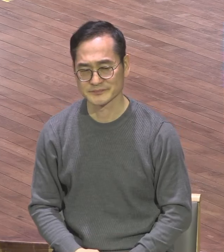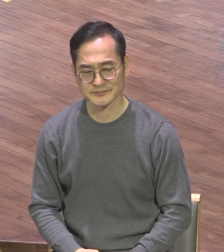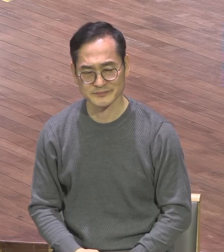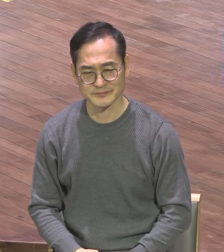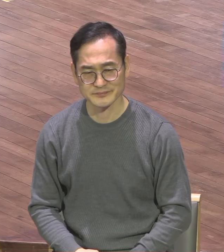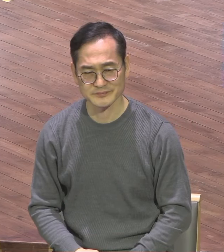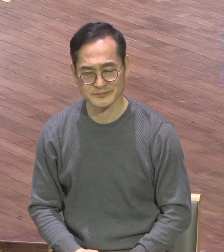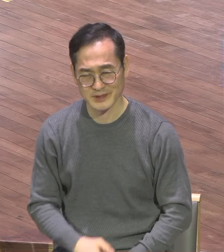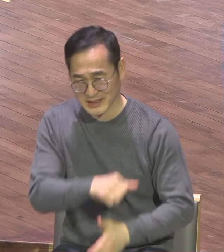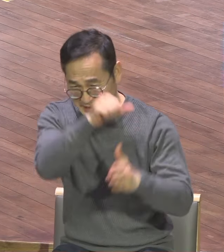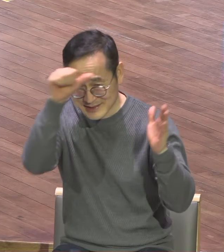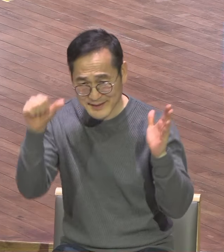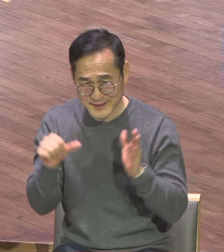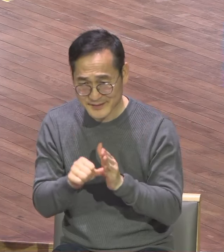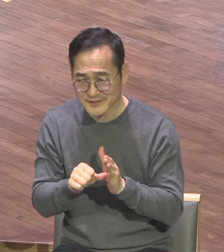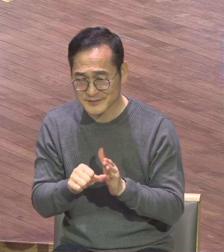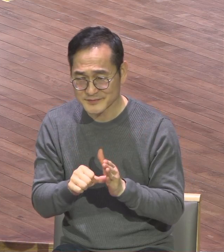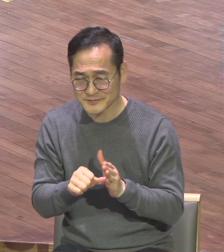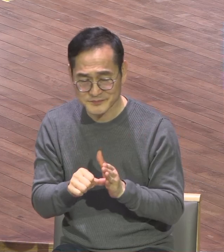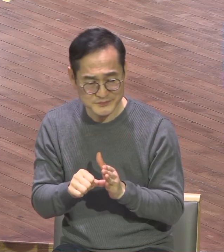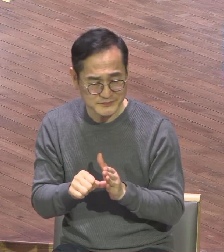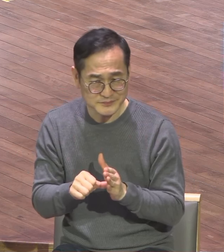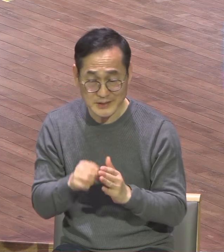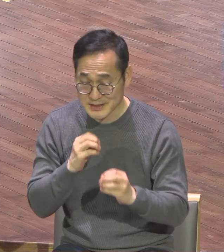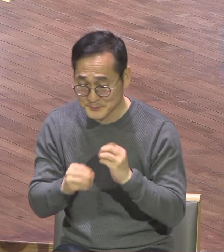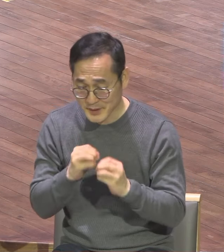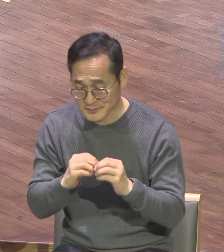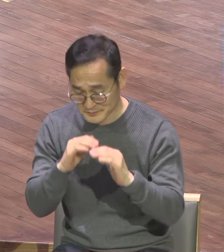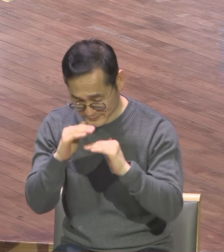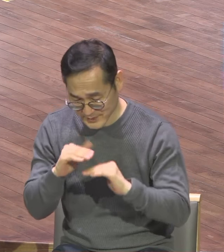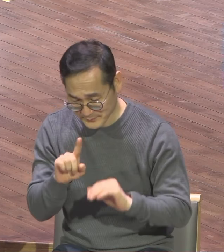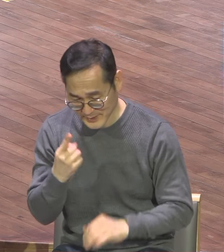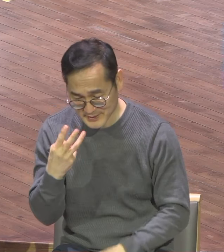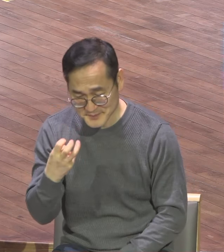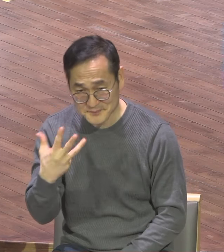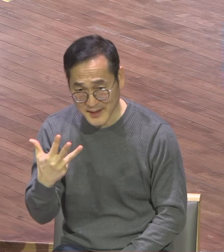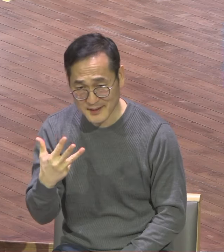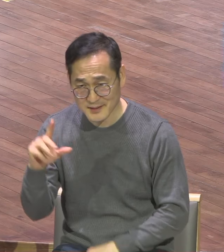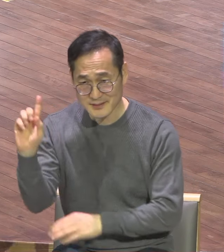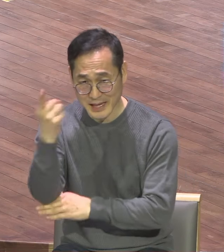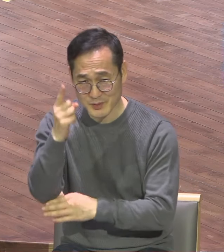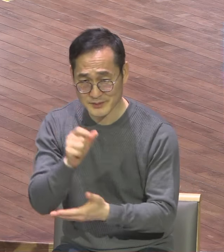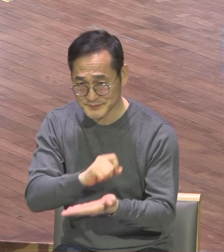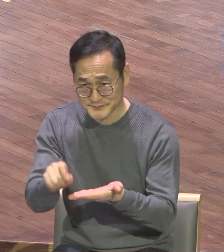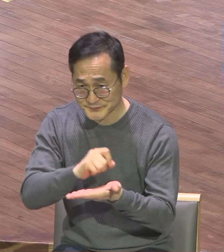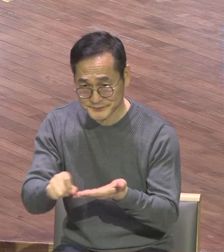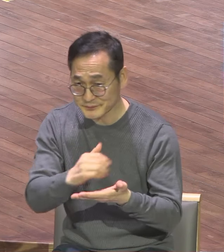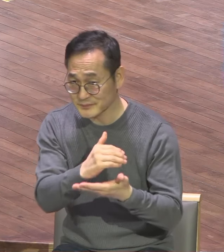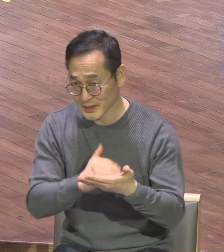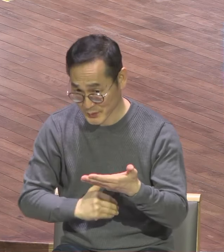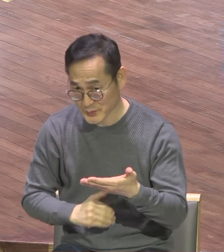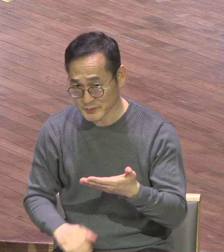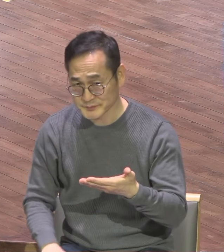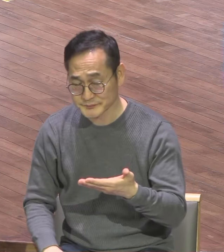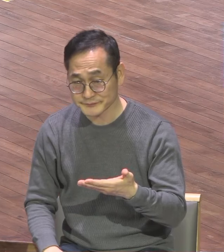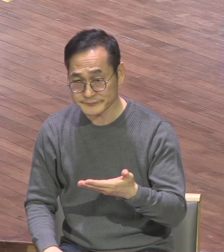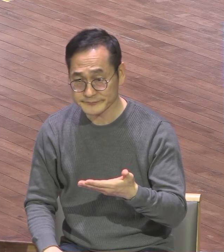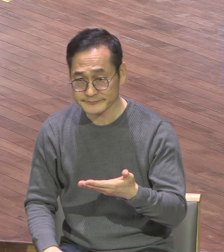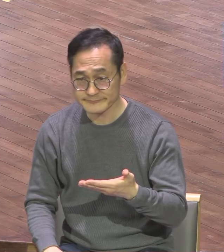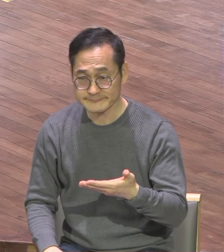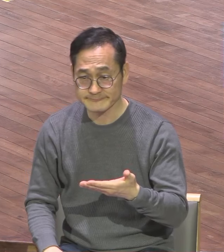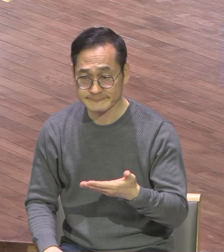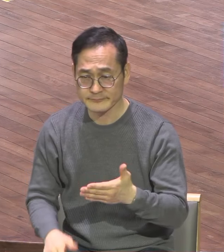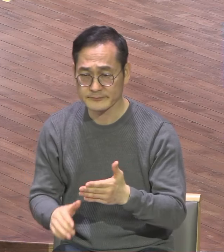인생을 살면서 오늘 본문에 보니까 시편 138편은 다윗이 기록한 그러한 시인데